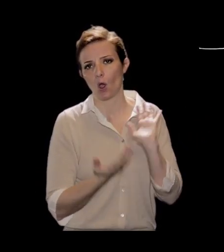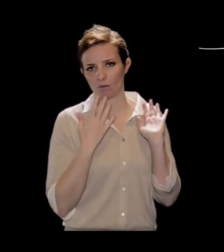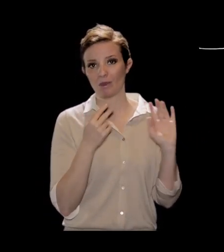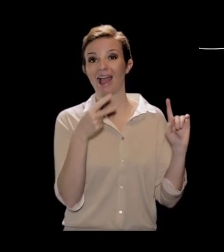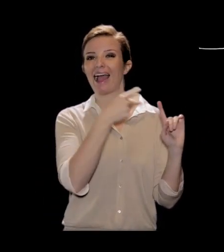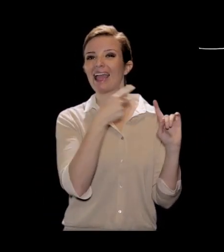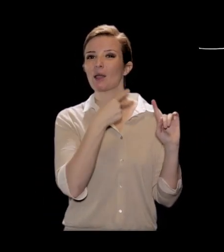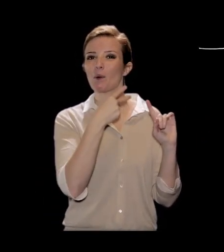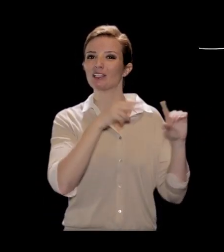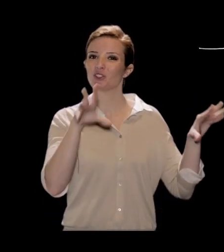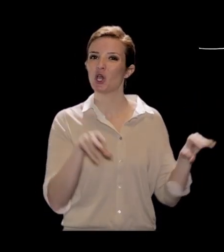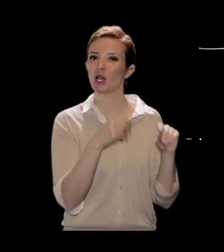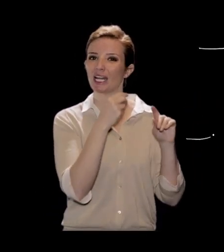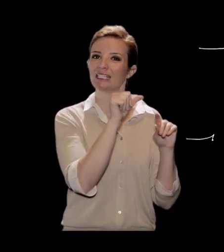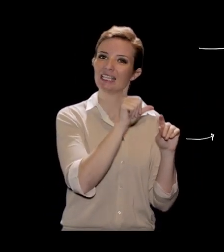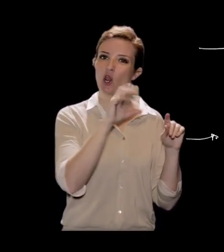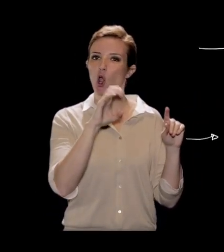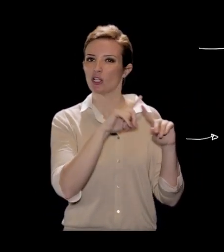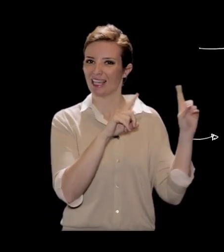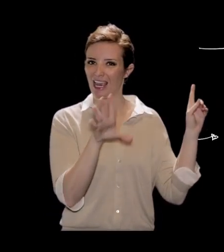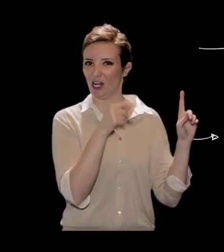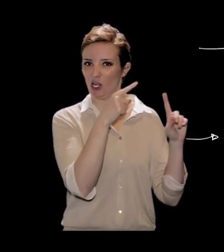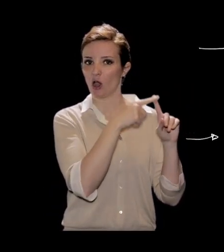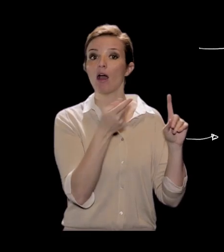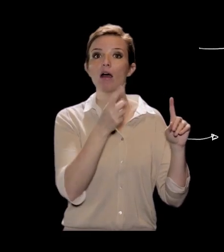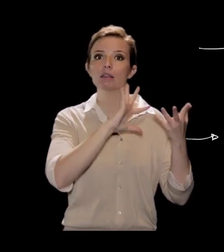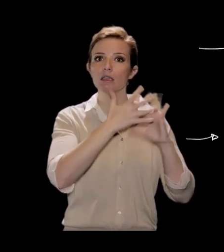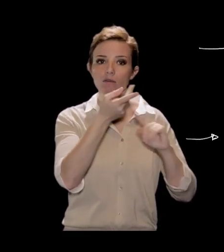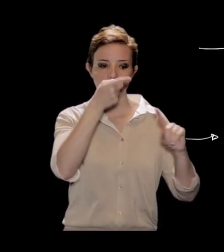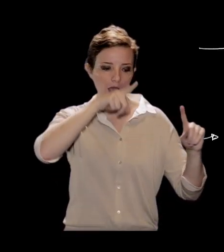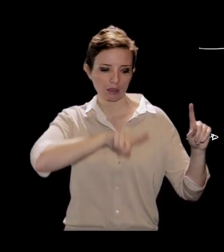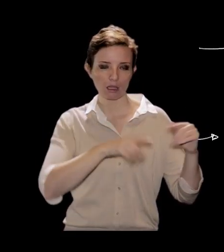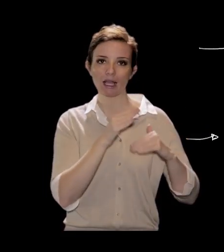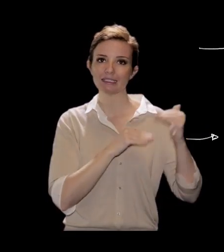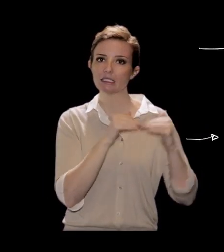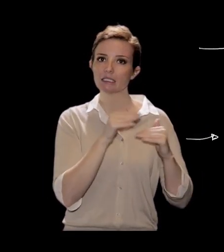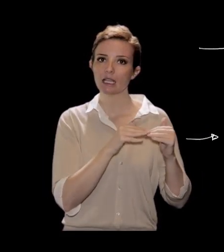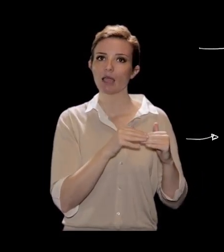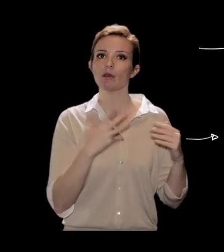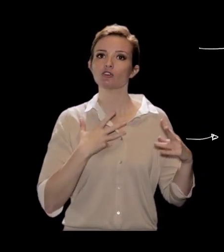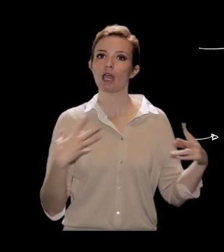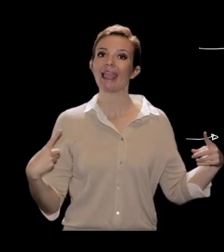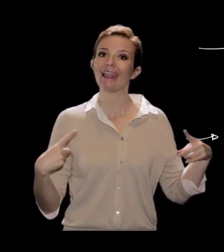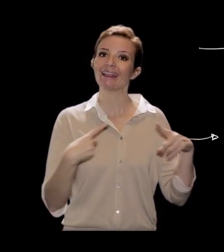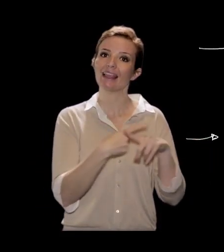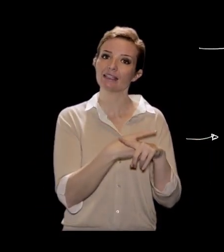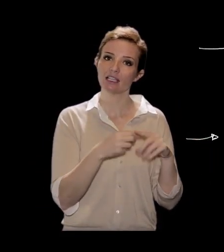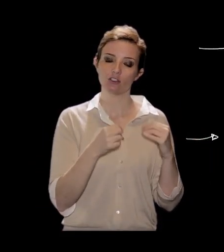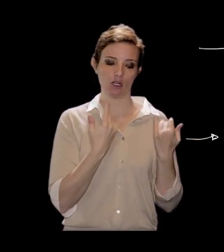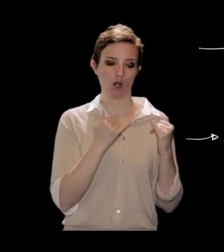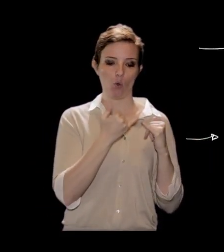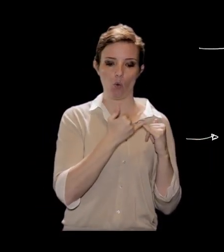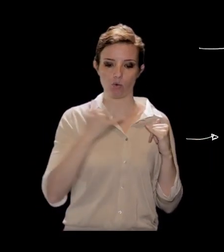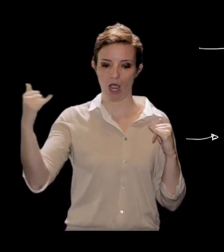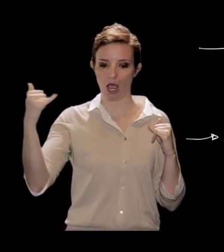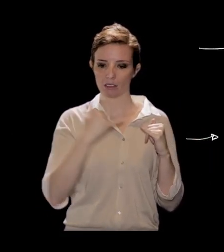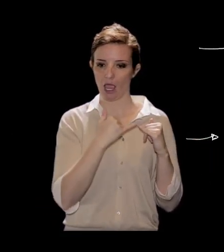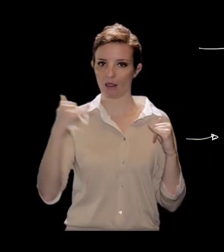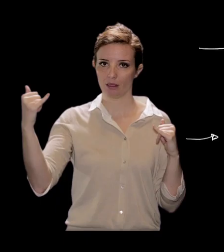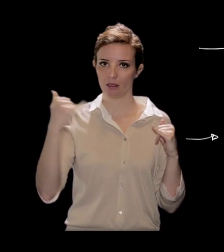'equazione lineare in seno e coseno in un sistema che corrisponde all'intersezione tra una retta, nel piano